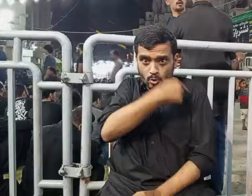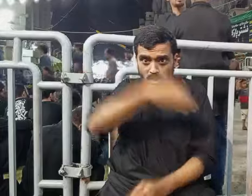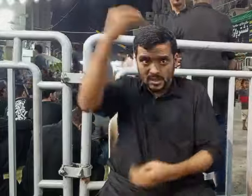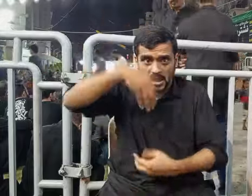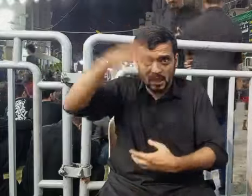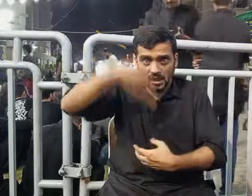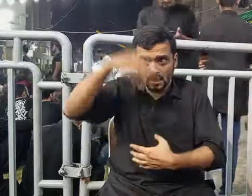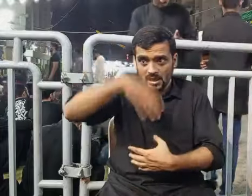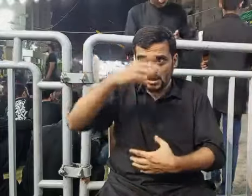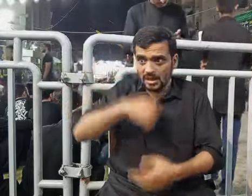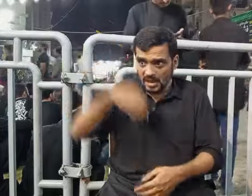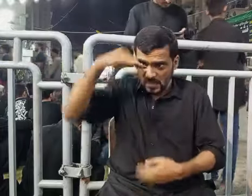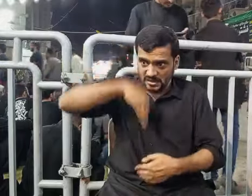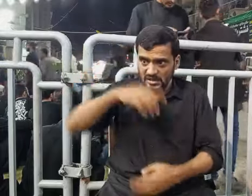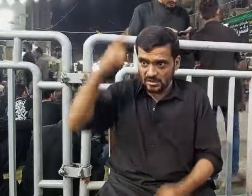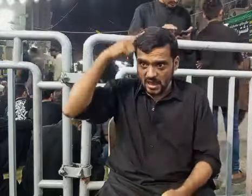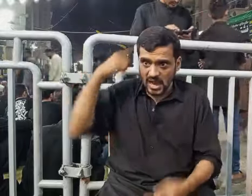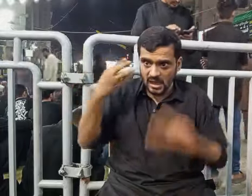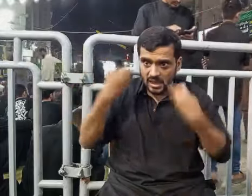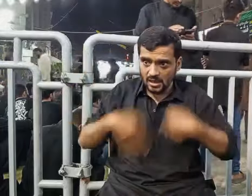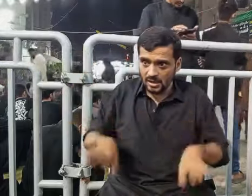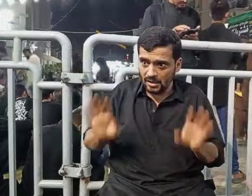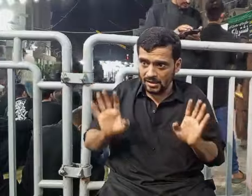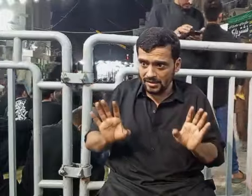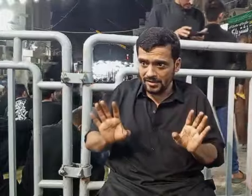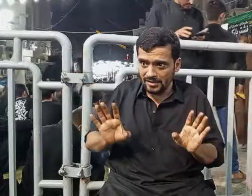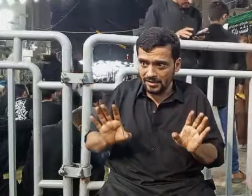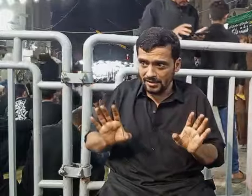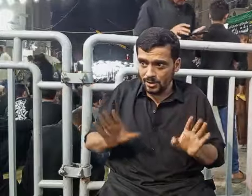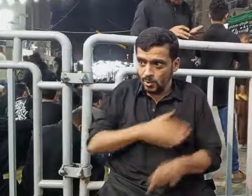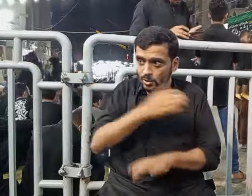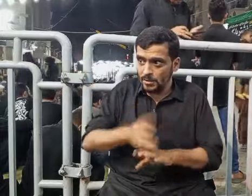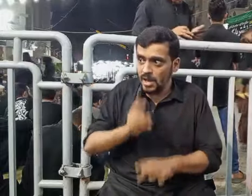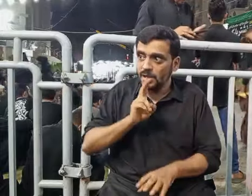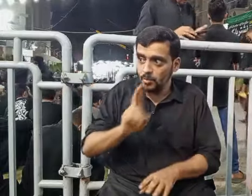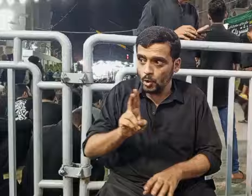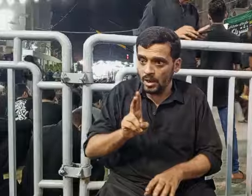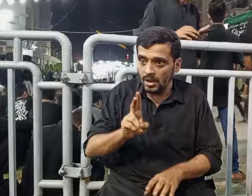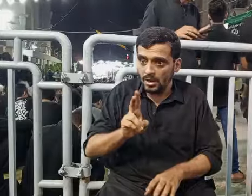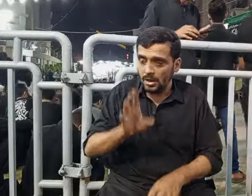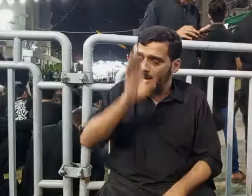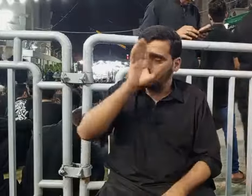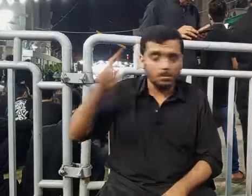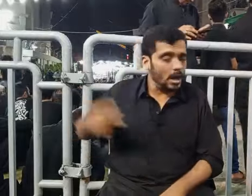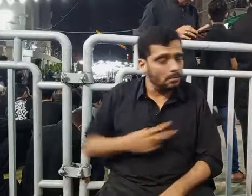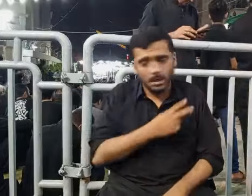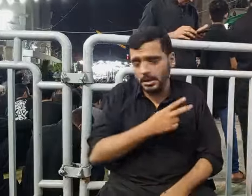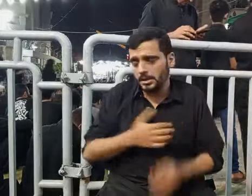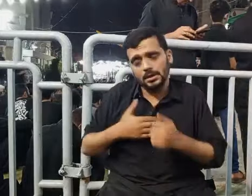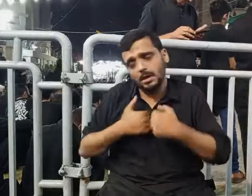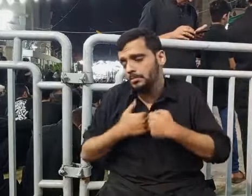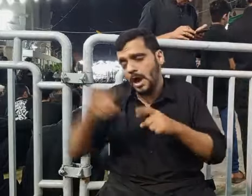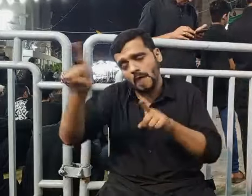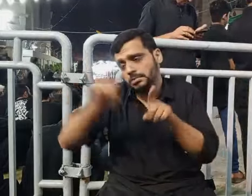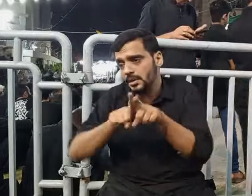ہیں جو ہستیوں کو ماننے والے جو وہاں مشہور ہیں، غافل نہیں ہونا۔ رسول اللہ نے فرمایا جو میرے بیٹے حسن کی